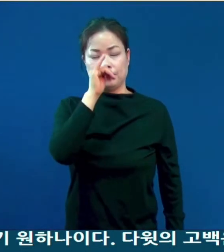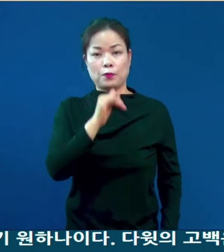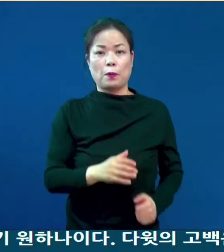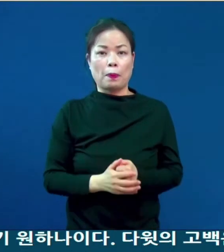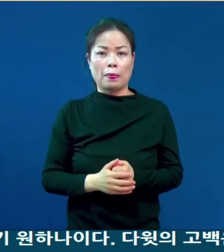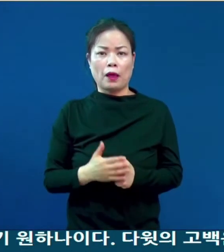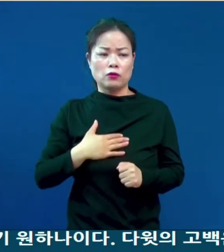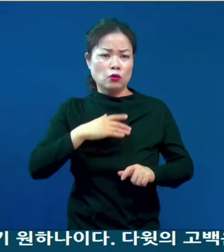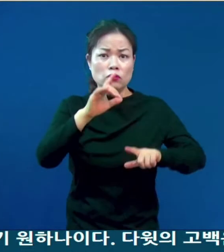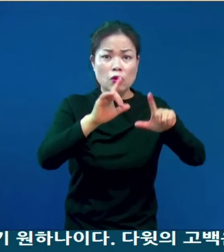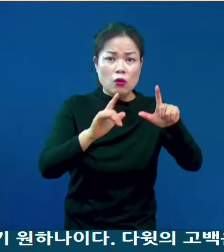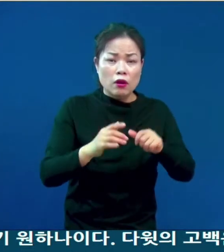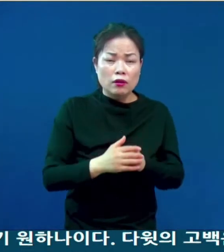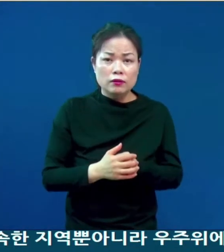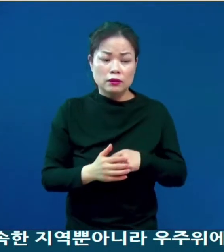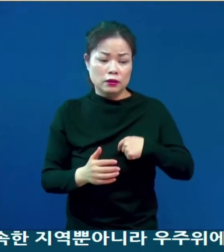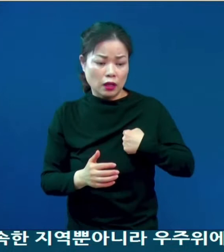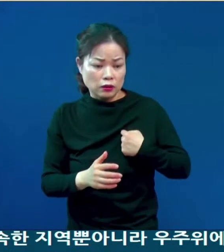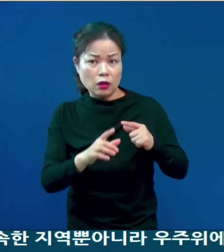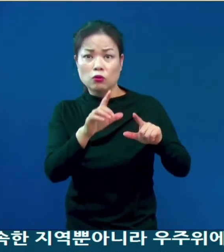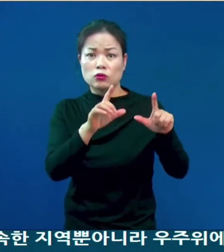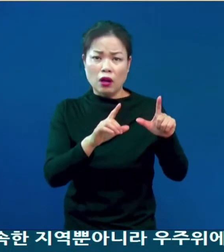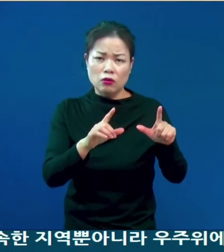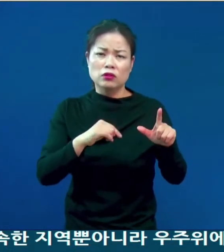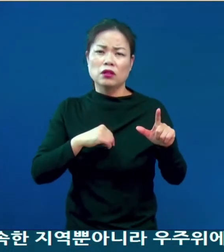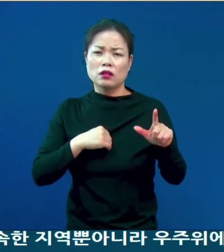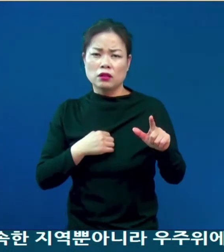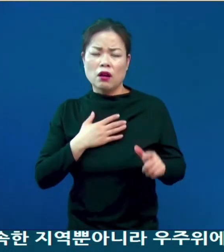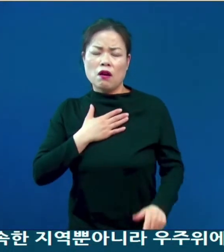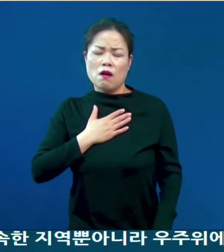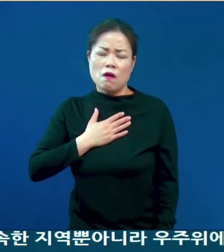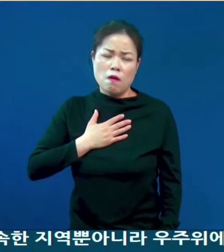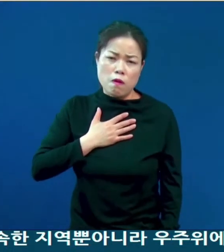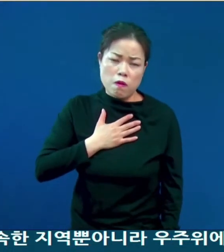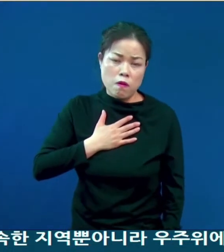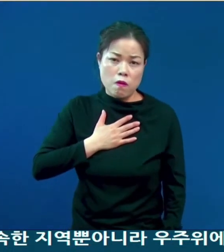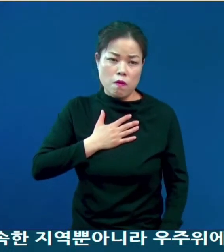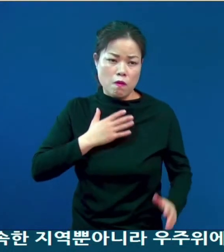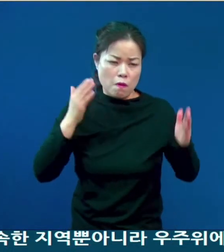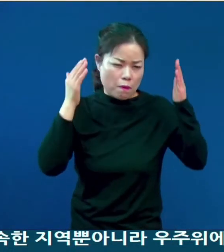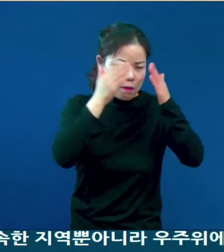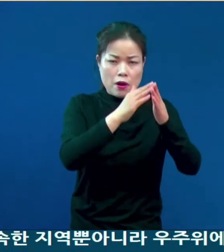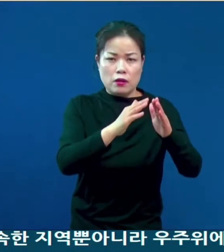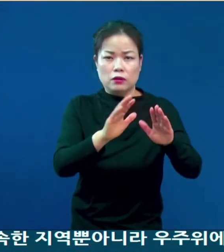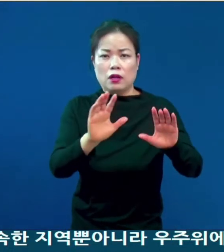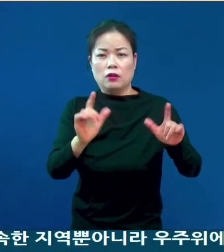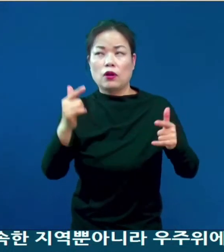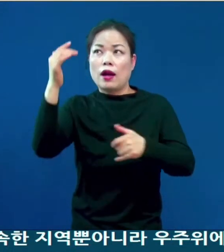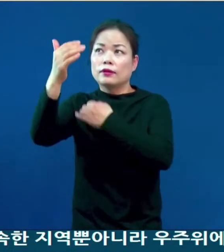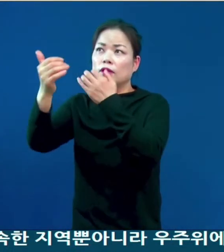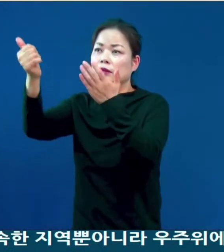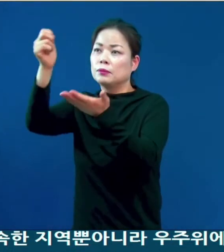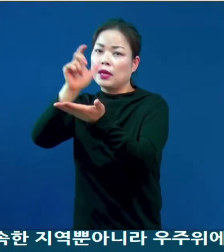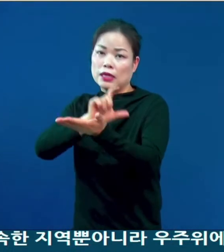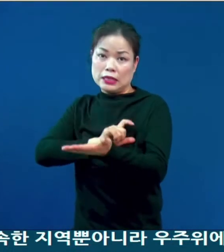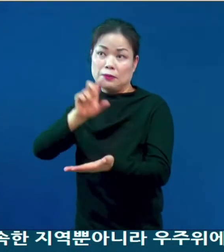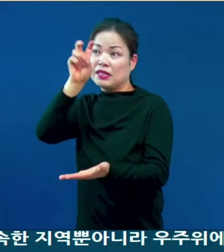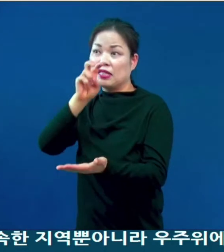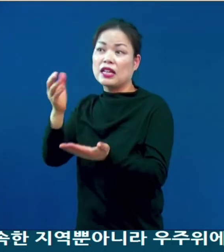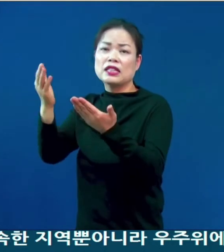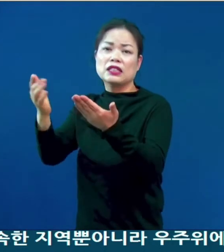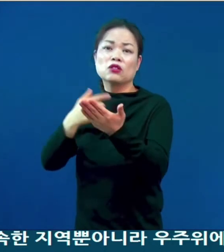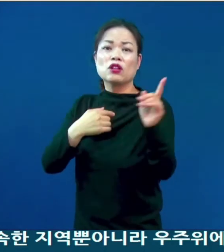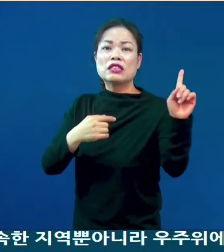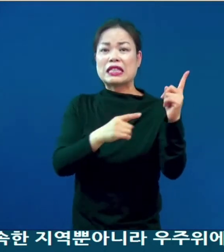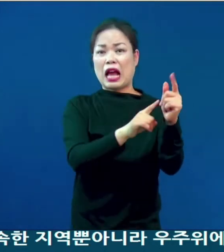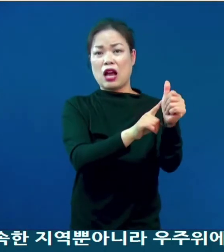합니다. 저는 이런 상황에서 자신의 상황, 자신의 감정에 함몰되지 않고 하나님의 이름을 찬양했던